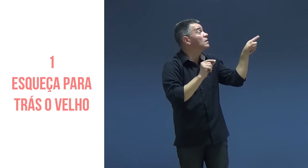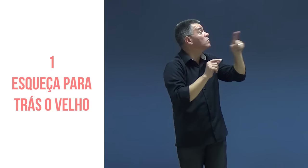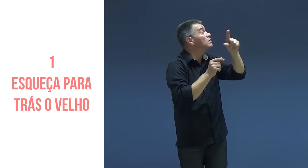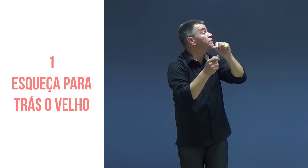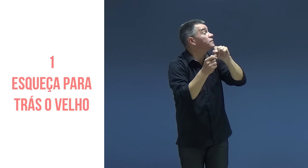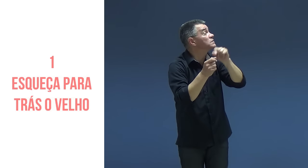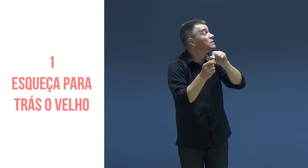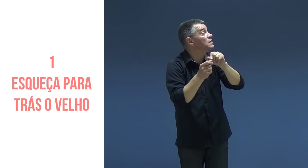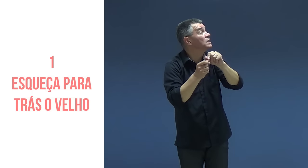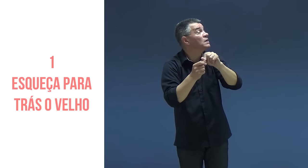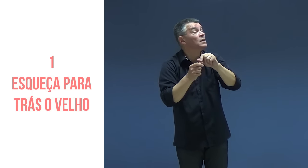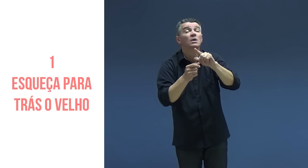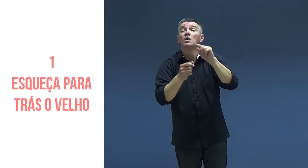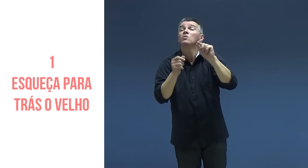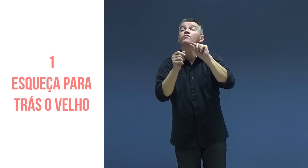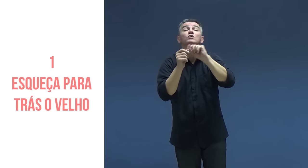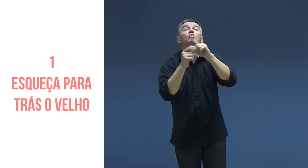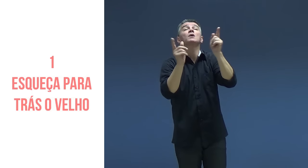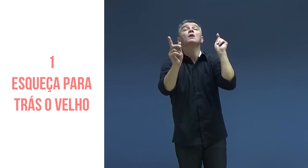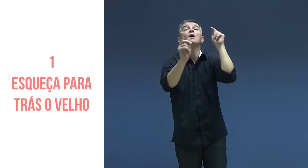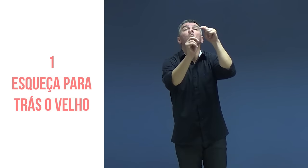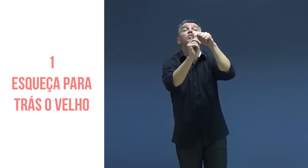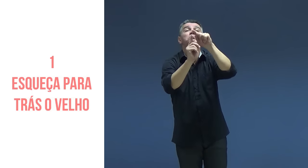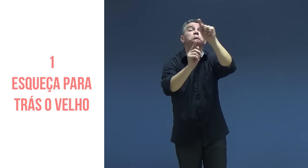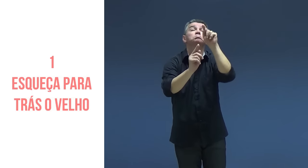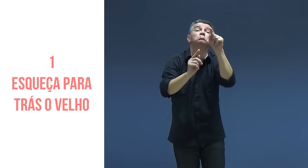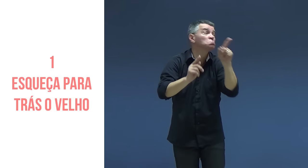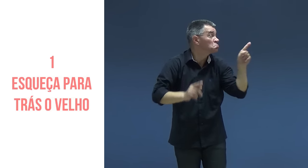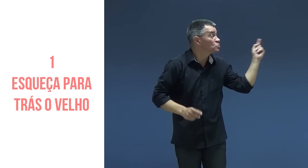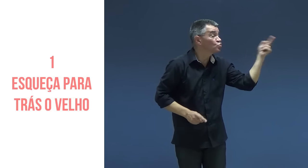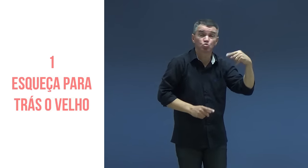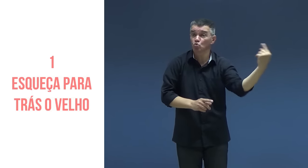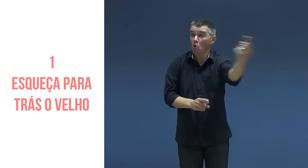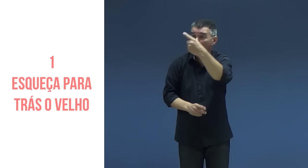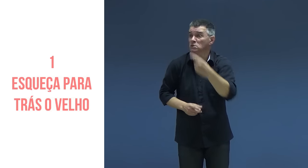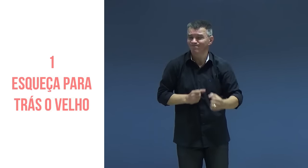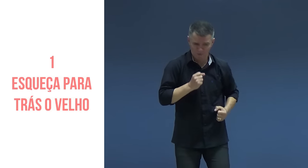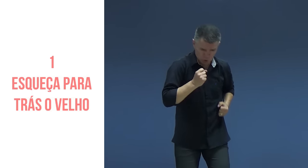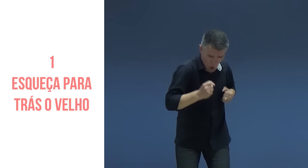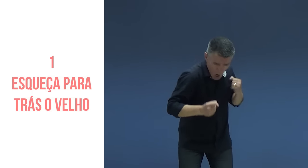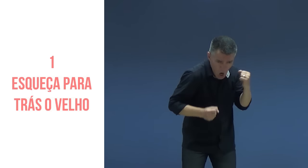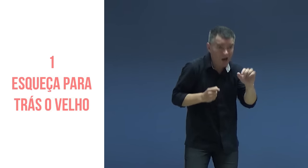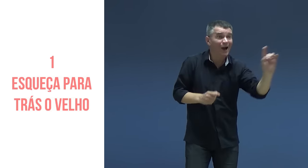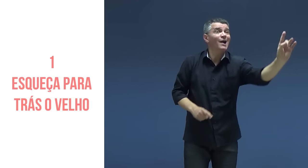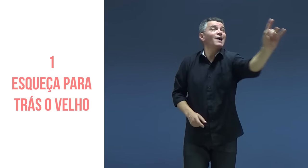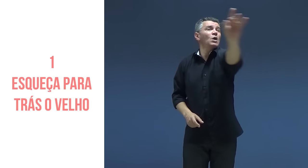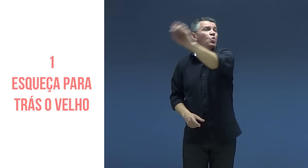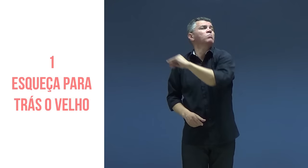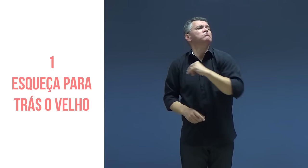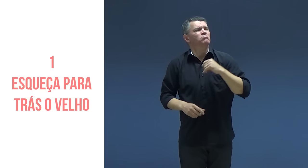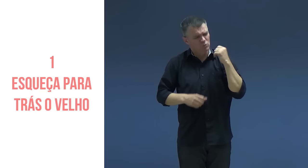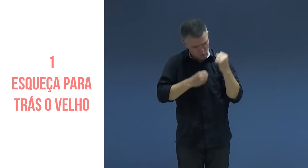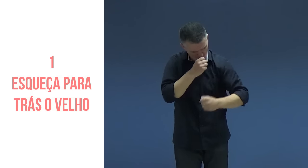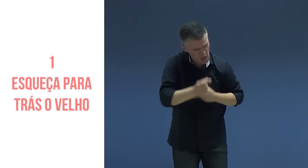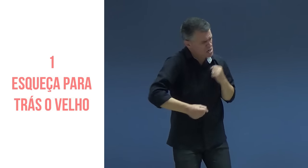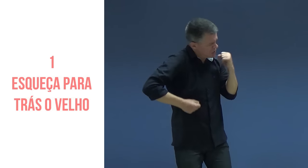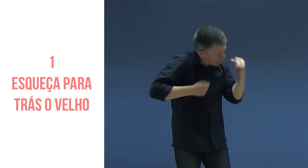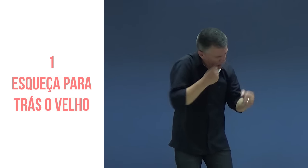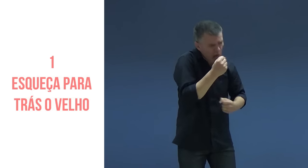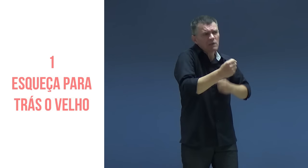Então, o que que você vai estar fazendo para alcançar esse alvo? O que que você vai fazer? A gente vai estar correndo, né? A gente